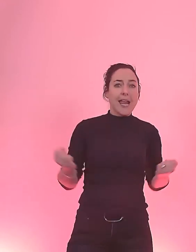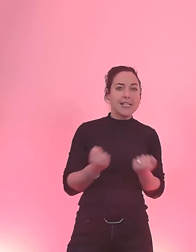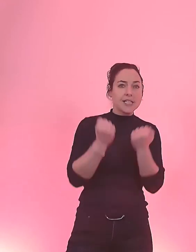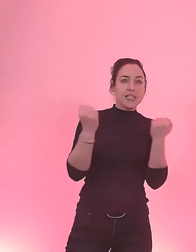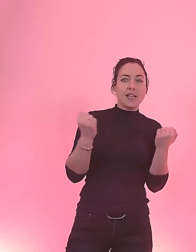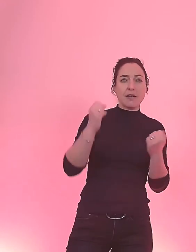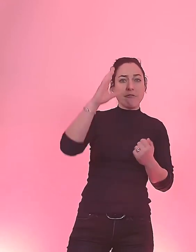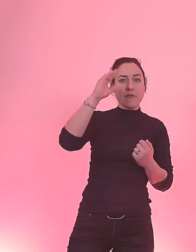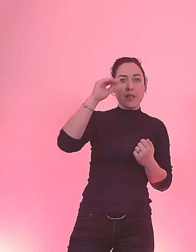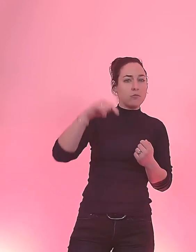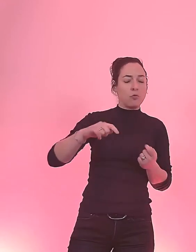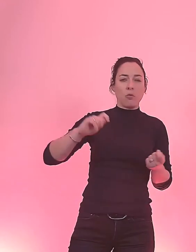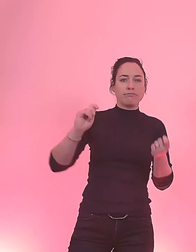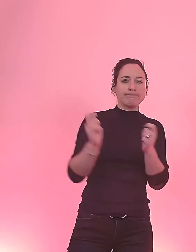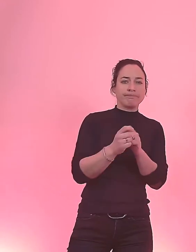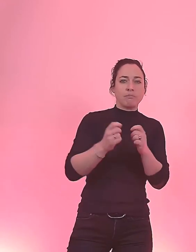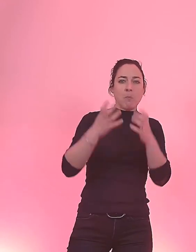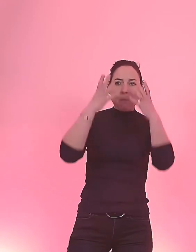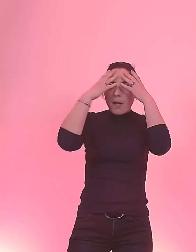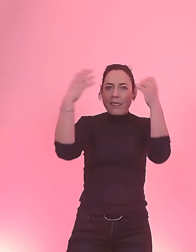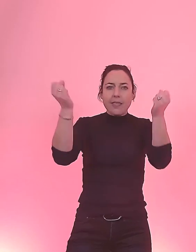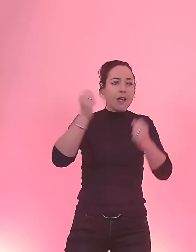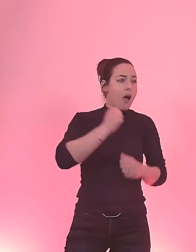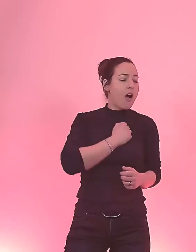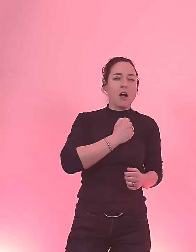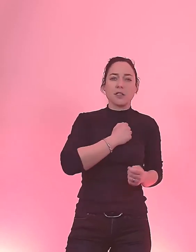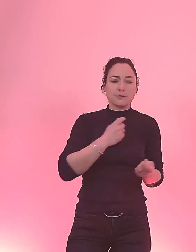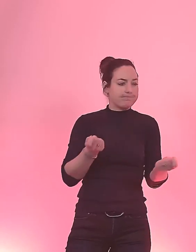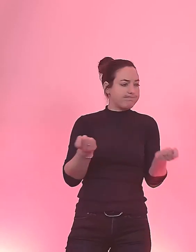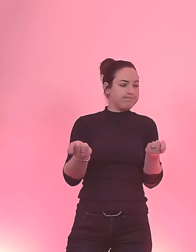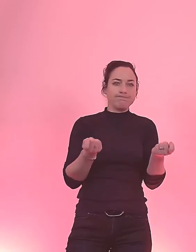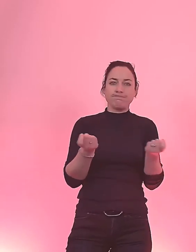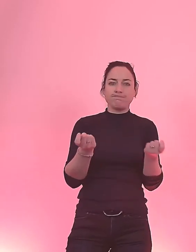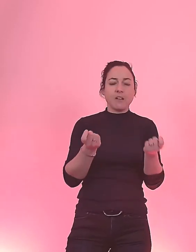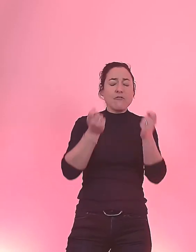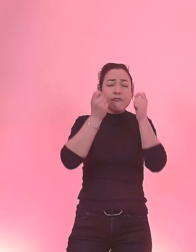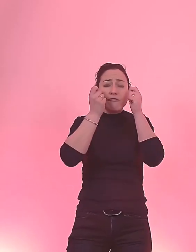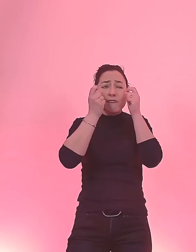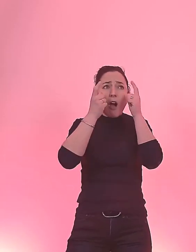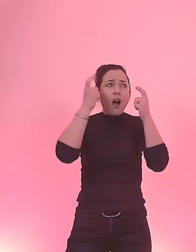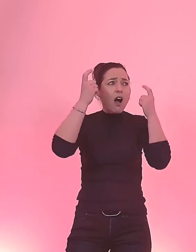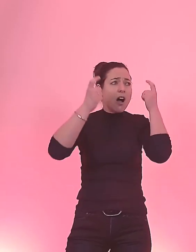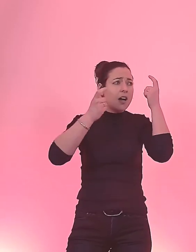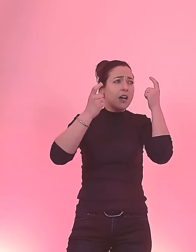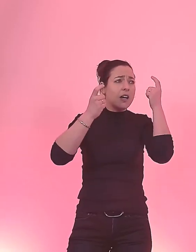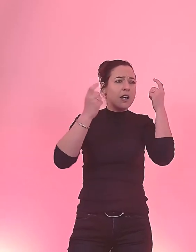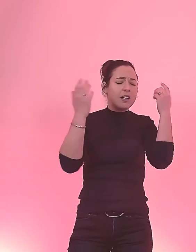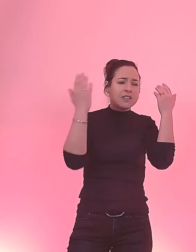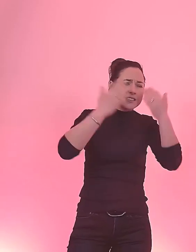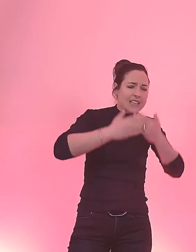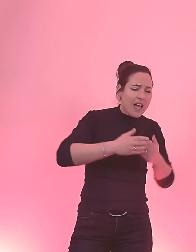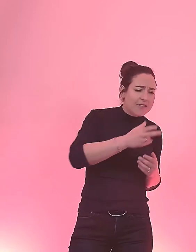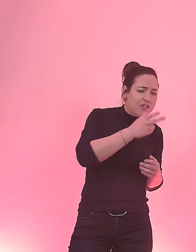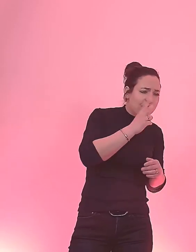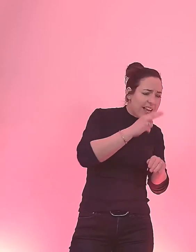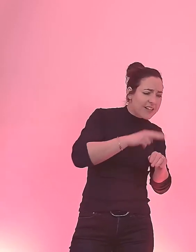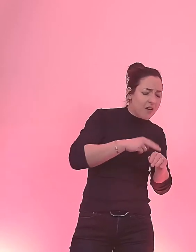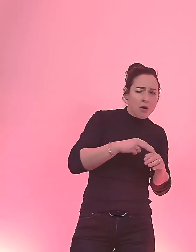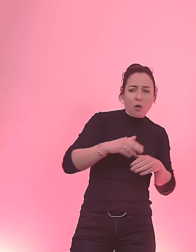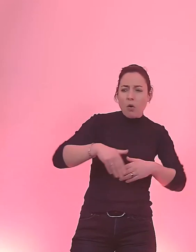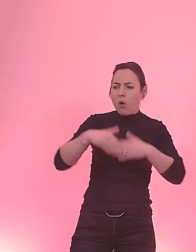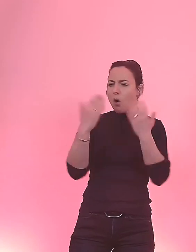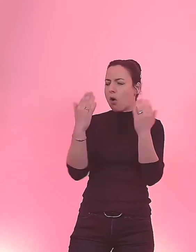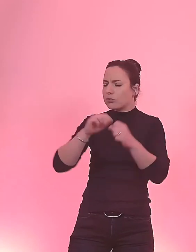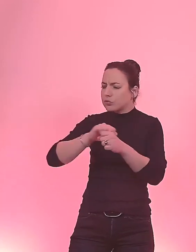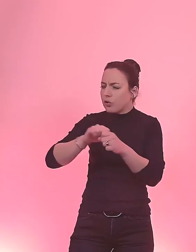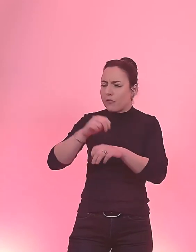paniekerig er wordt je angstig je krijgt het niet meer onder controle je ligt er wakker van je hebt 's avonds een wijntje nodig een 's morgens weer koffie om om er doorheen te